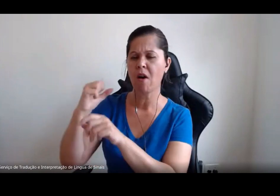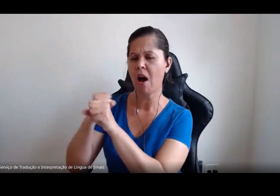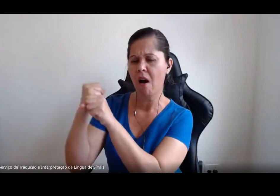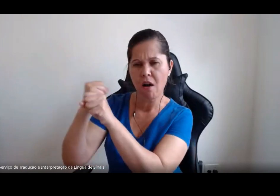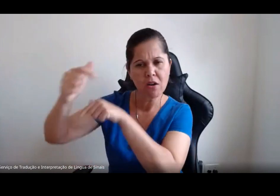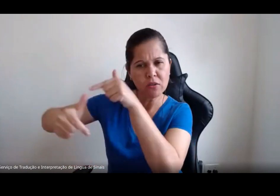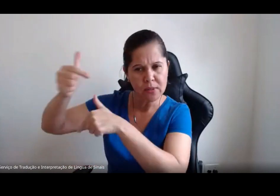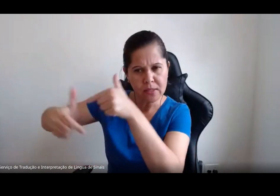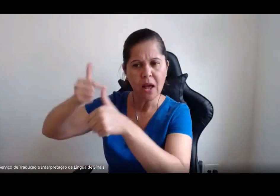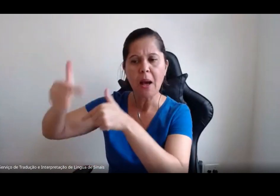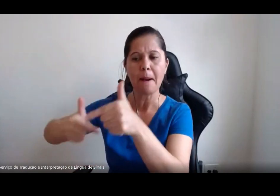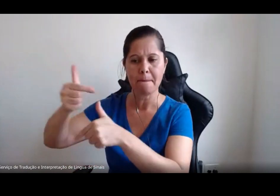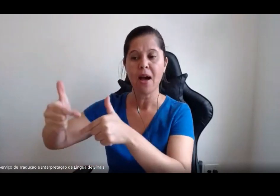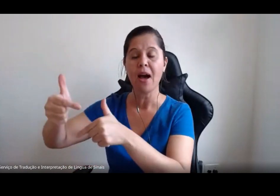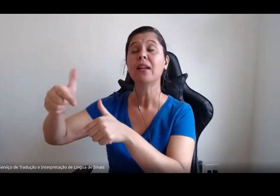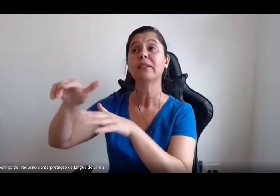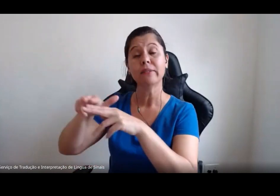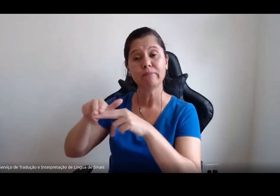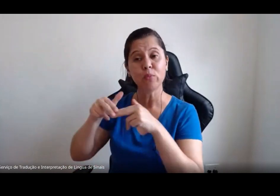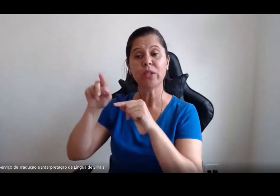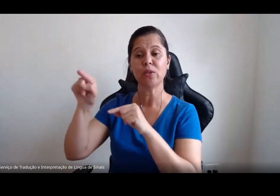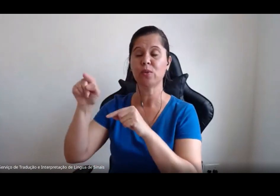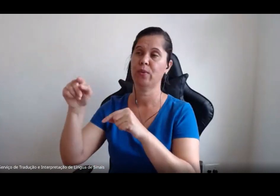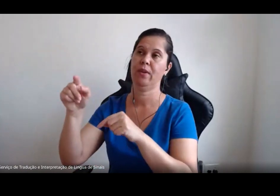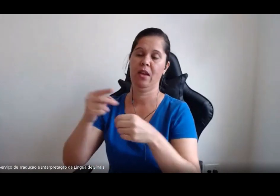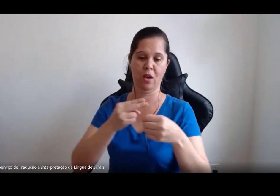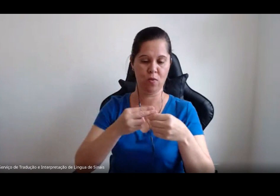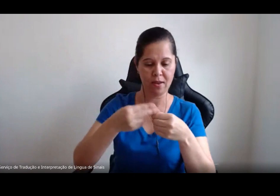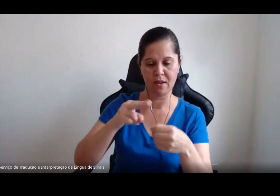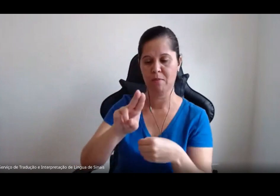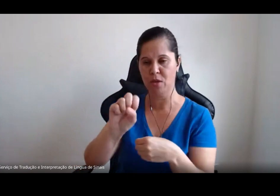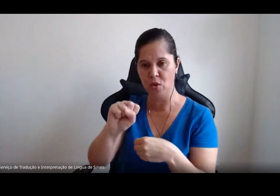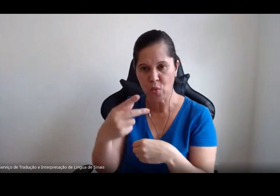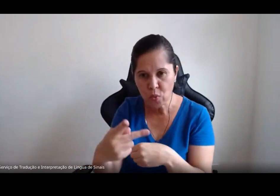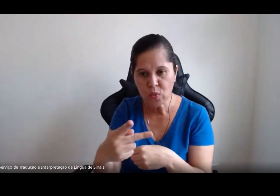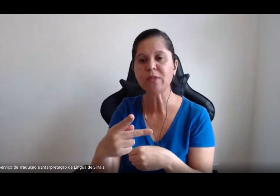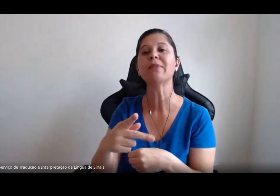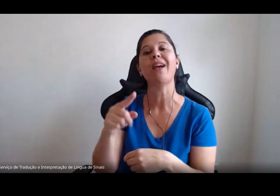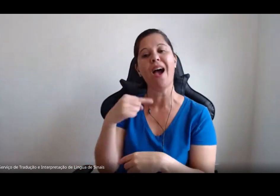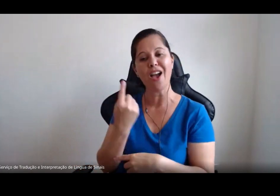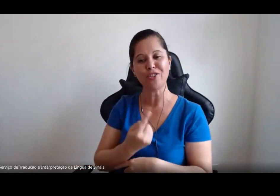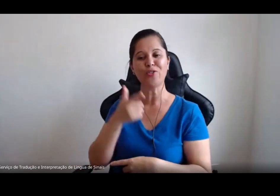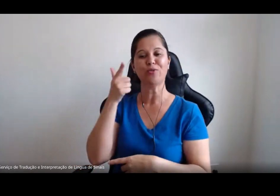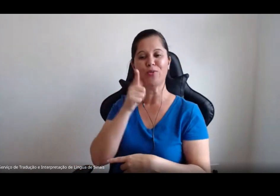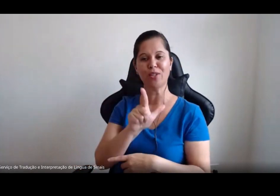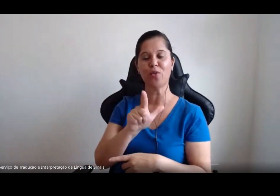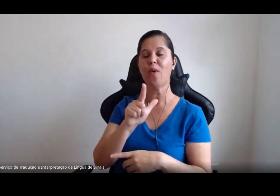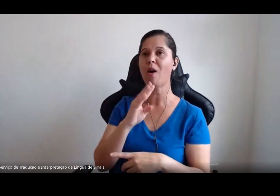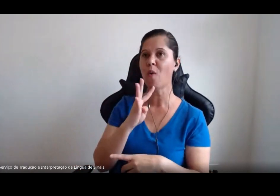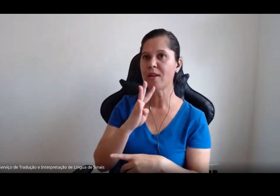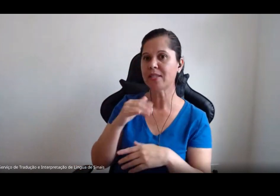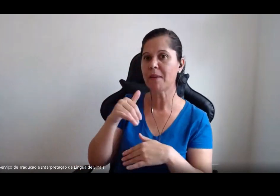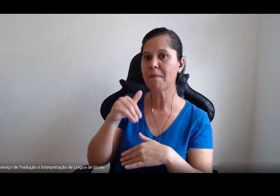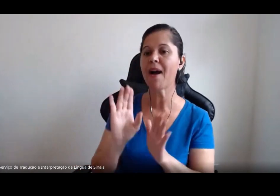muitos anos trabalha com essa perspectiva. A partir do intercâmbio dela com universidades brasileiras, a gente passou também a conhecer